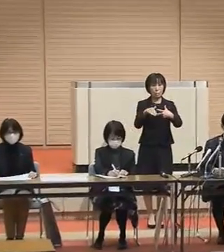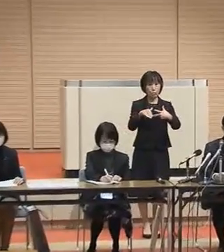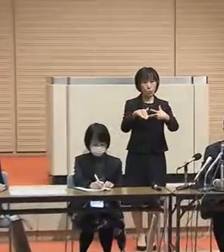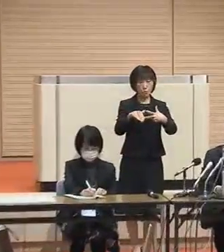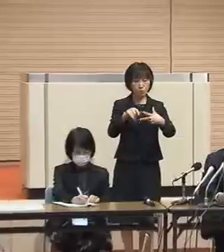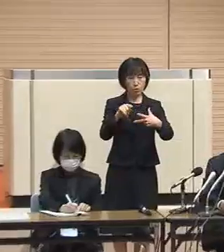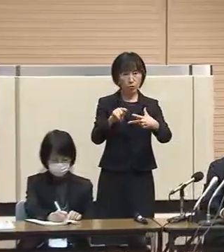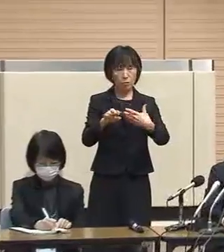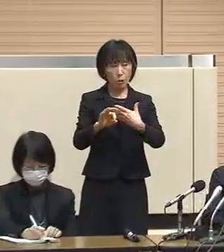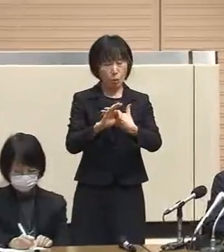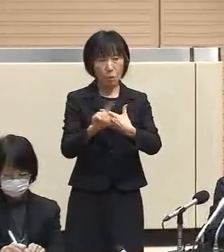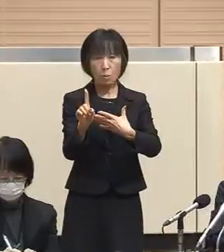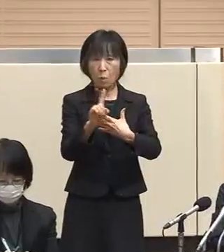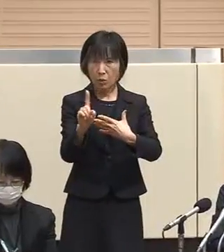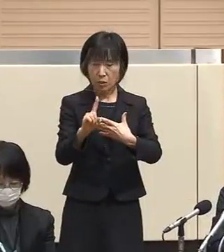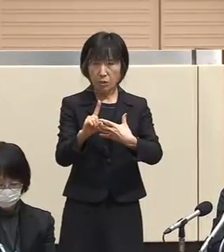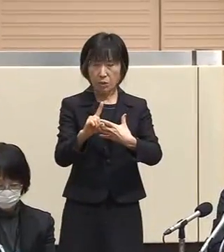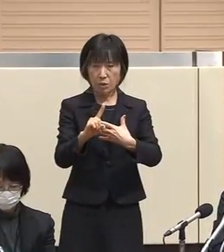例えばこう、